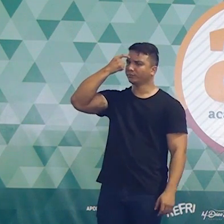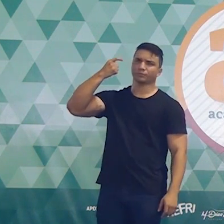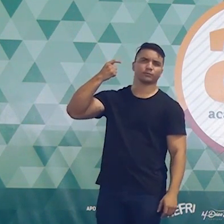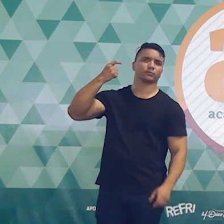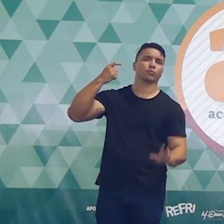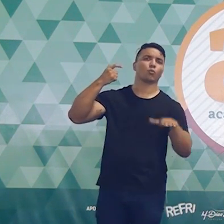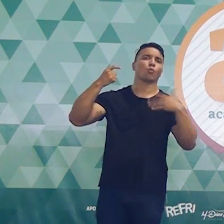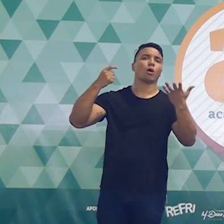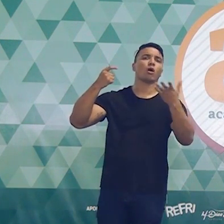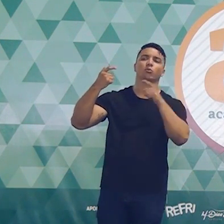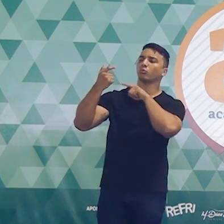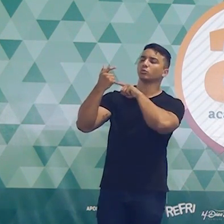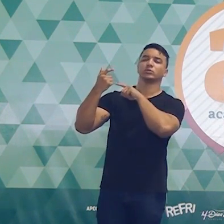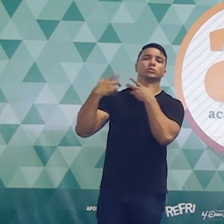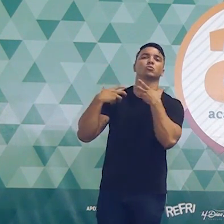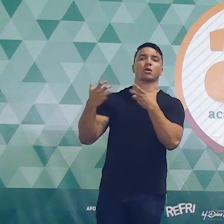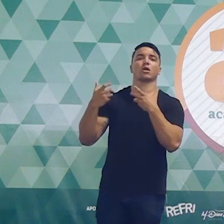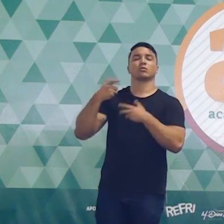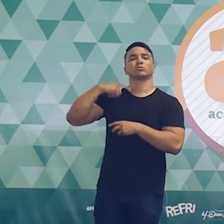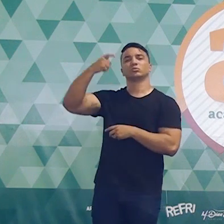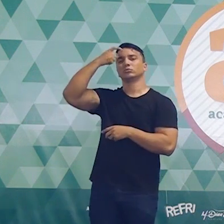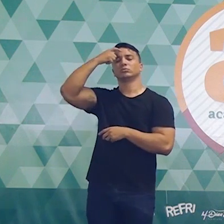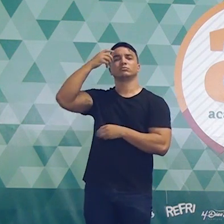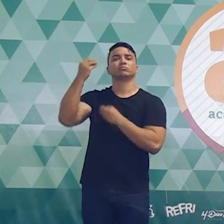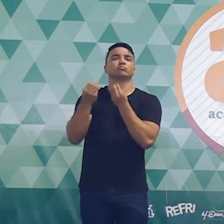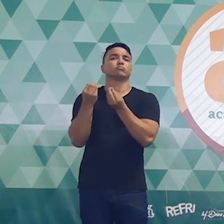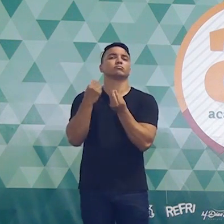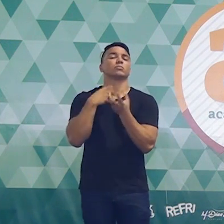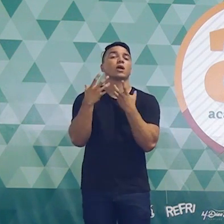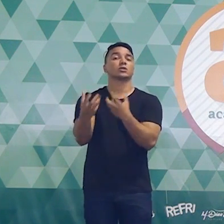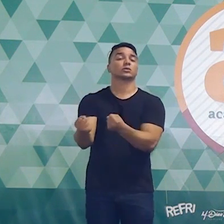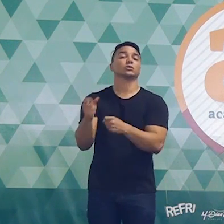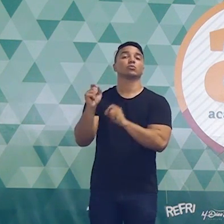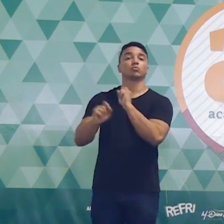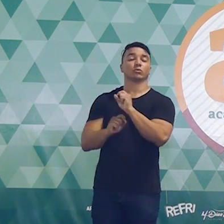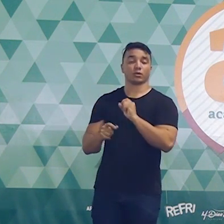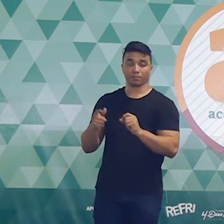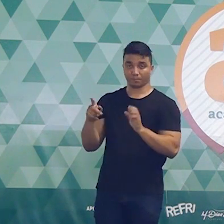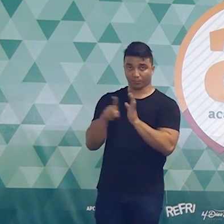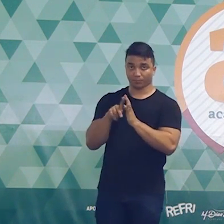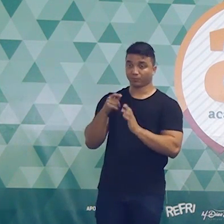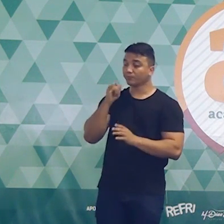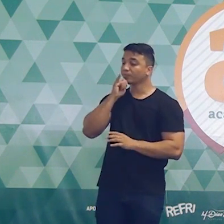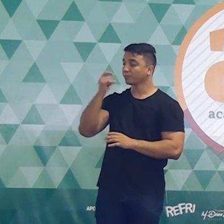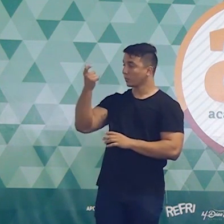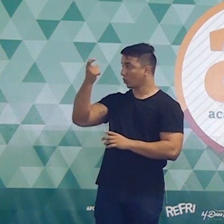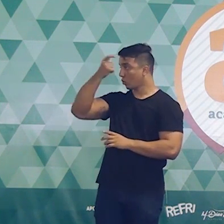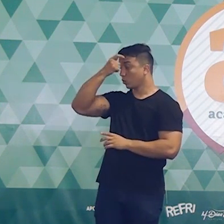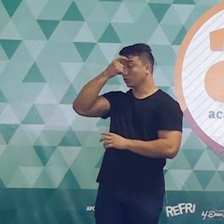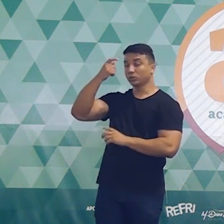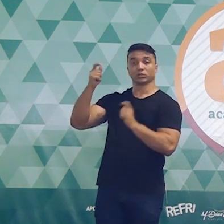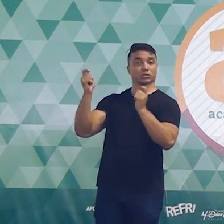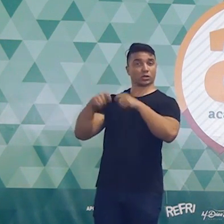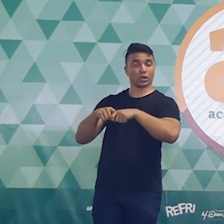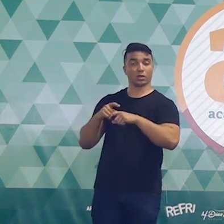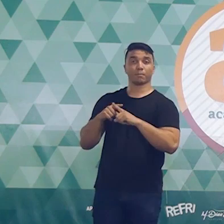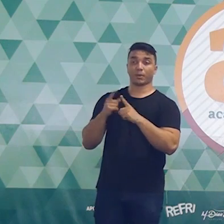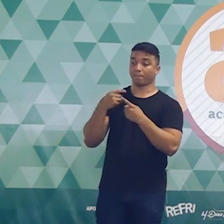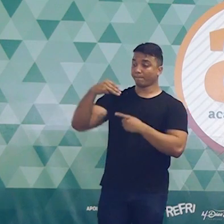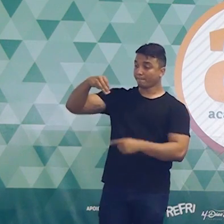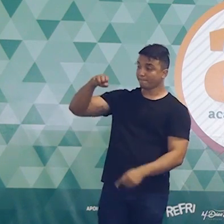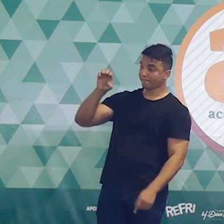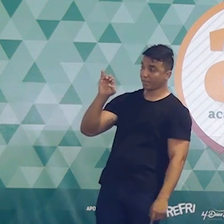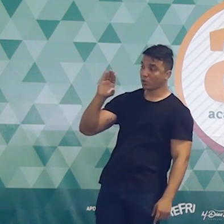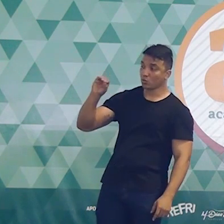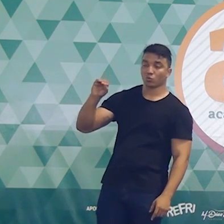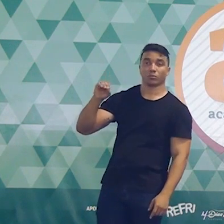que tu quer? Uma consciência. Então eles vão aceitar o quê? Que a consciência seja um meio,